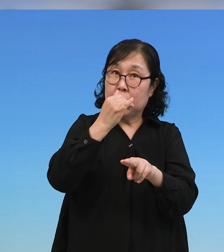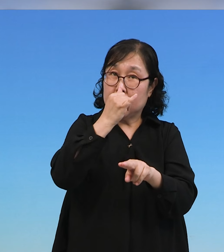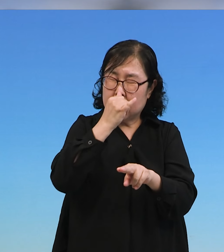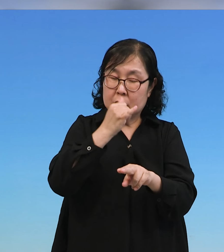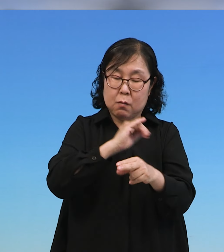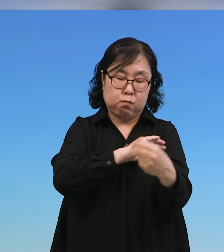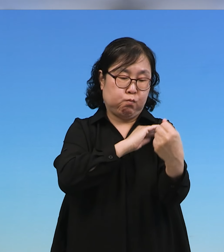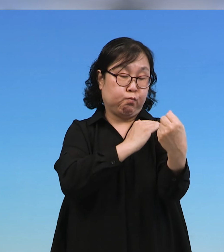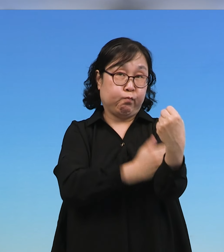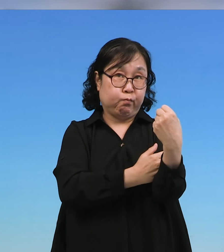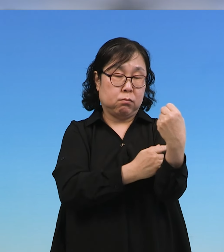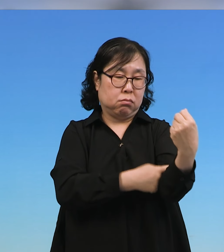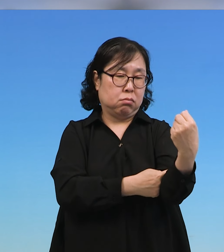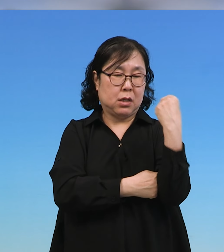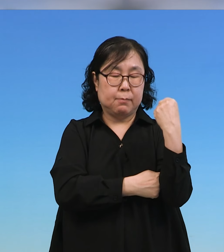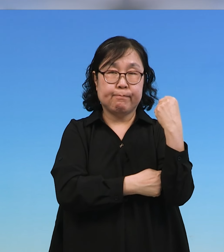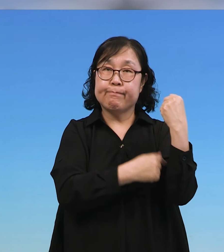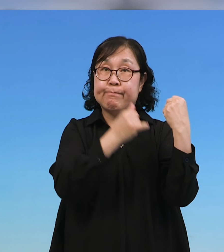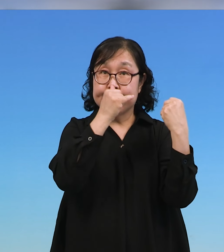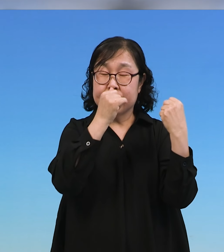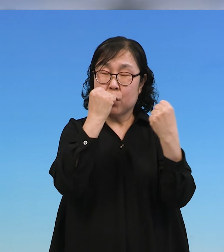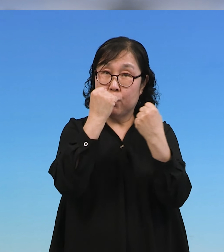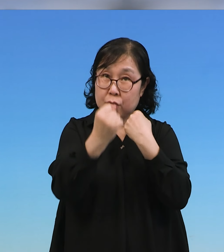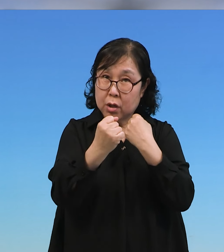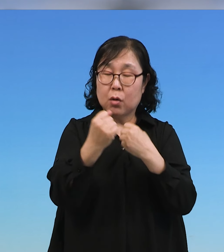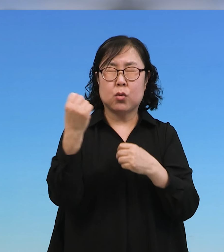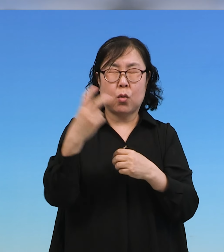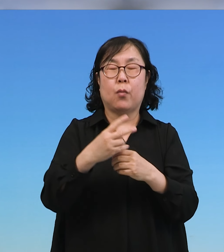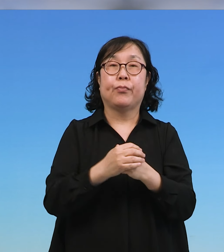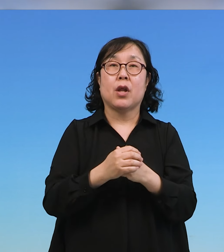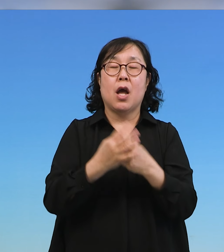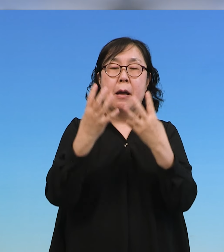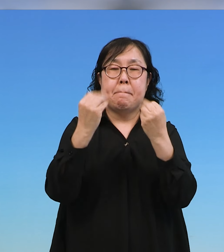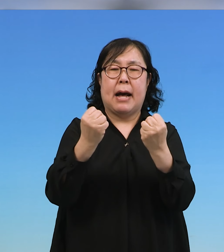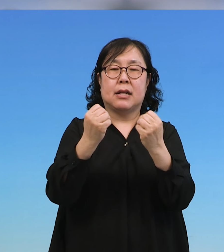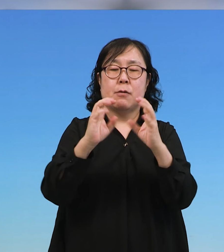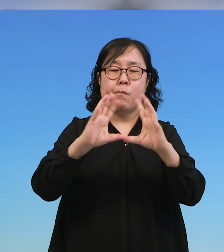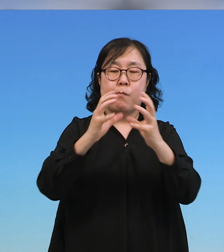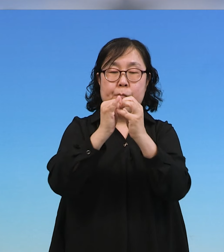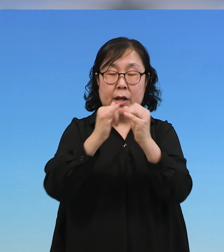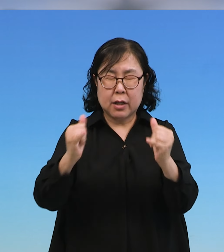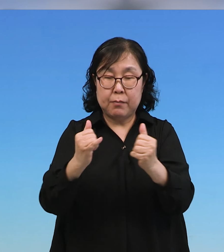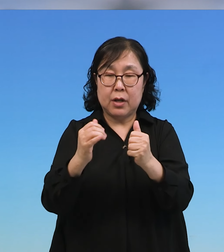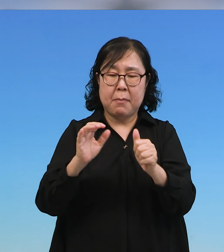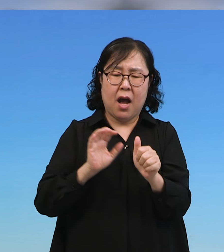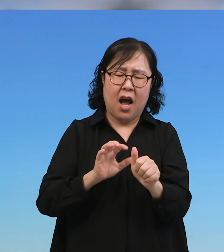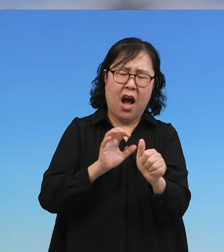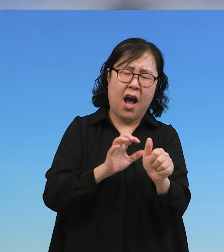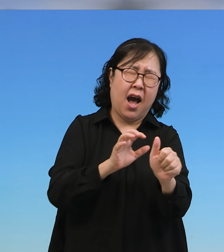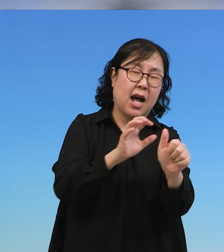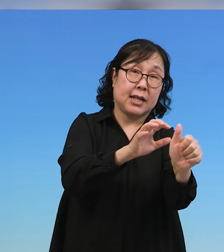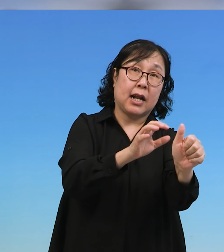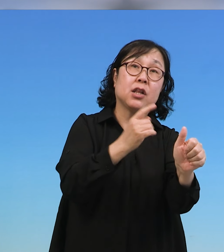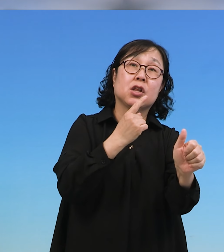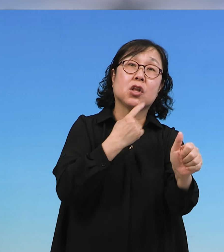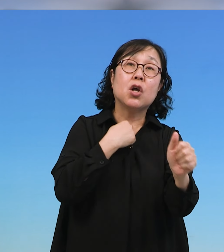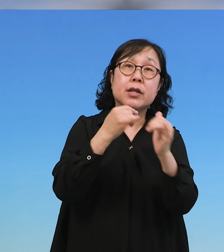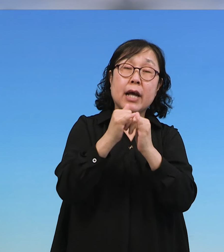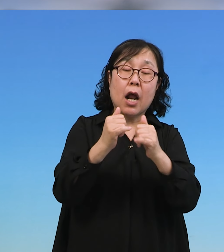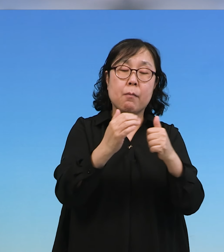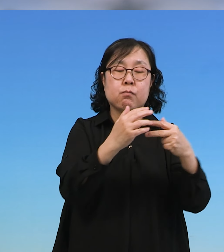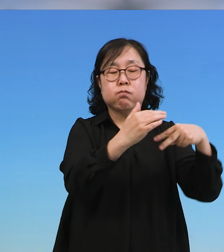그런 권력과 파워를 갖고 있었던, 또 많은 백성들이 그를 따르고 추종했던 인물이